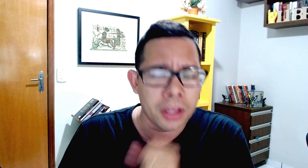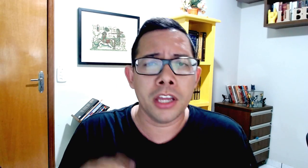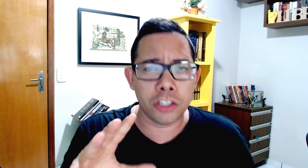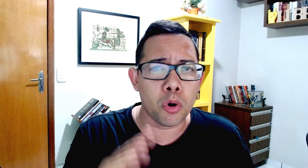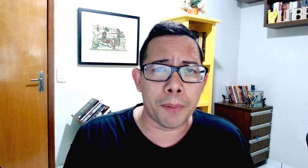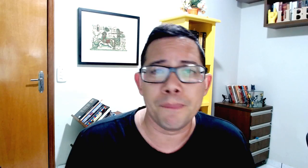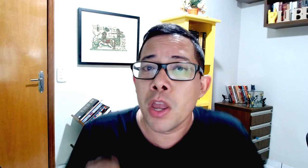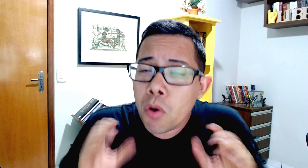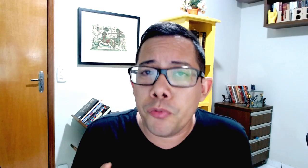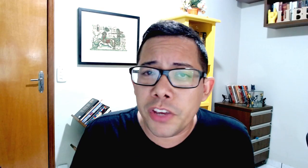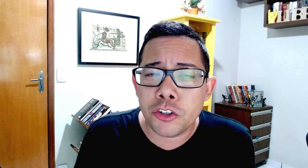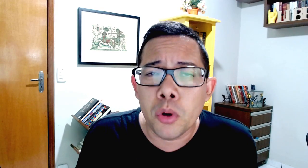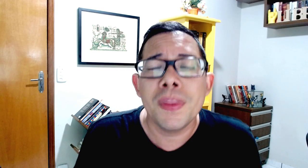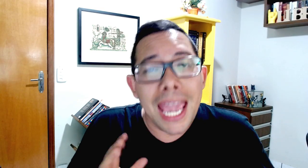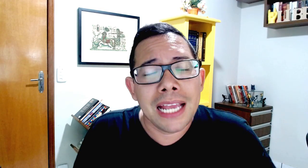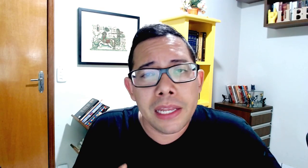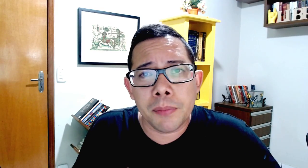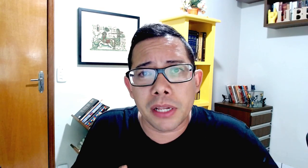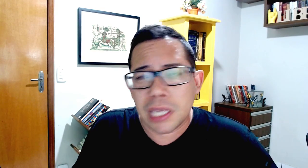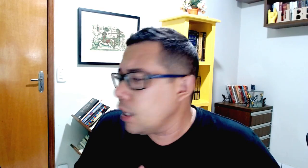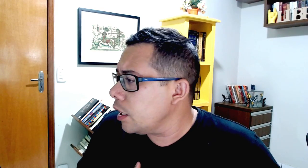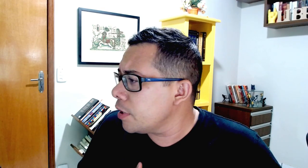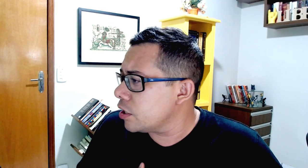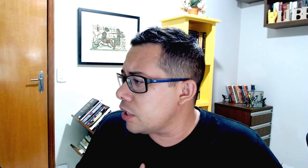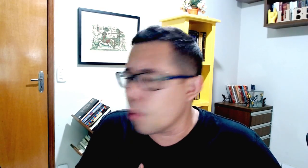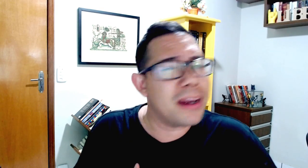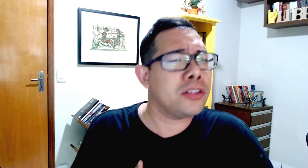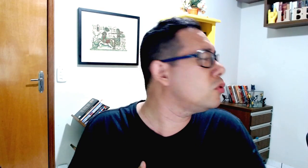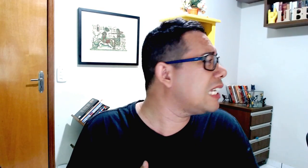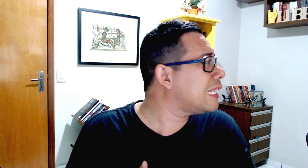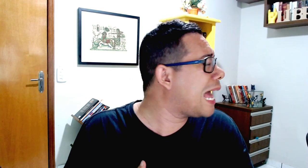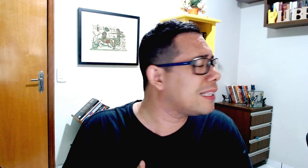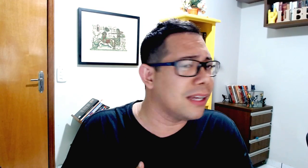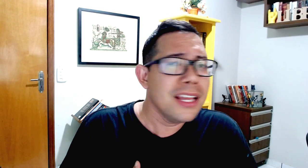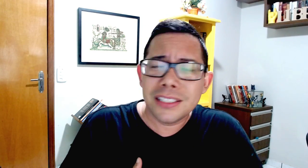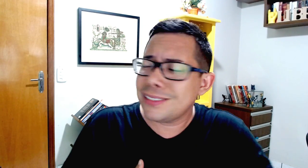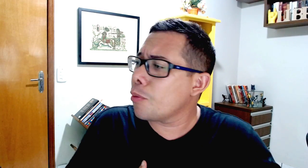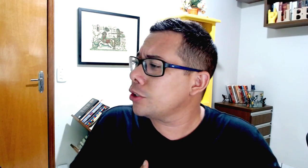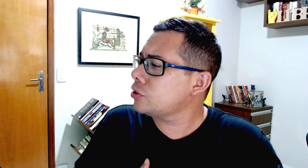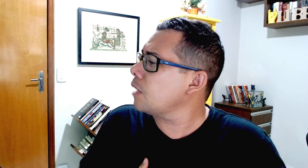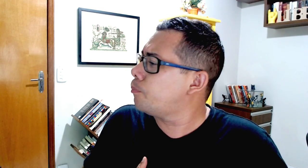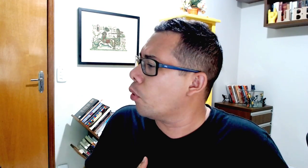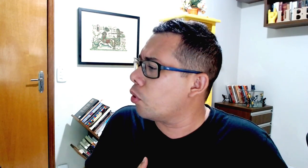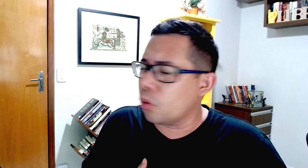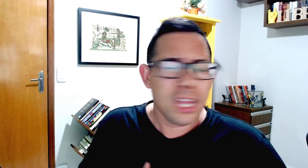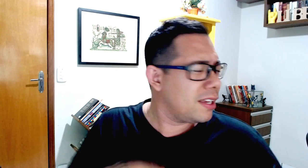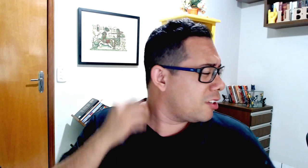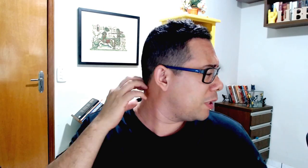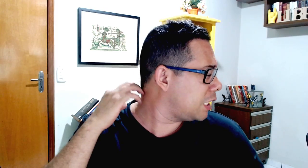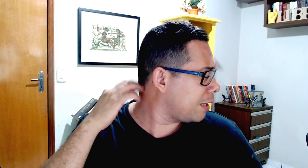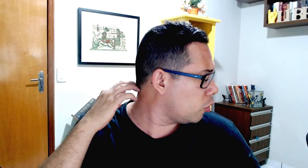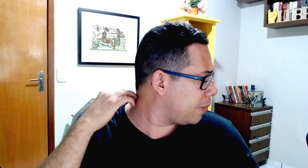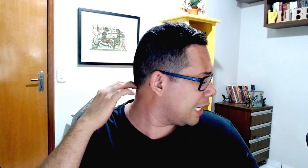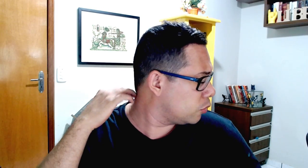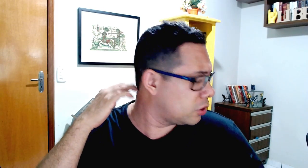desculpa o vídeo em libras em libras em real mas eu não sei nada esse é o mais eu sei pouco ele ela vai ter mais ou menos